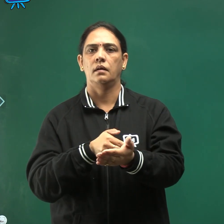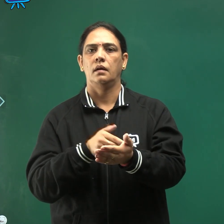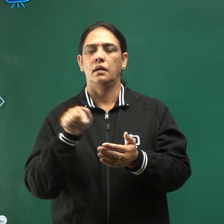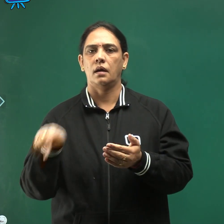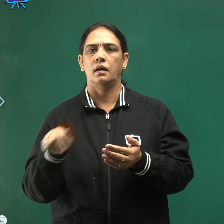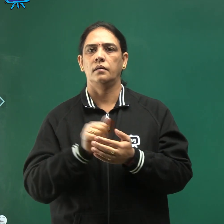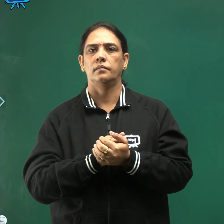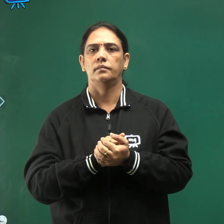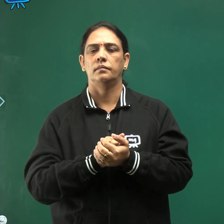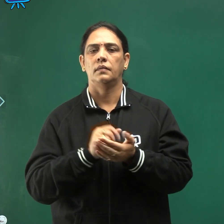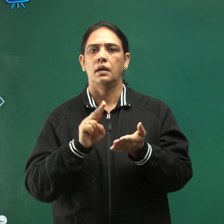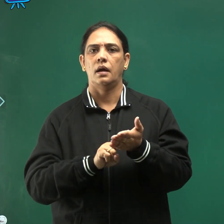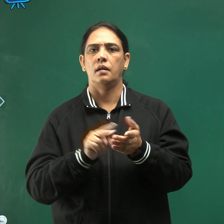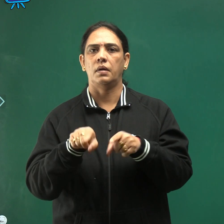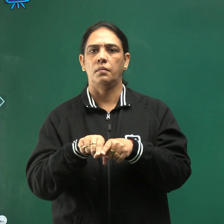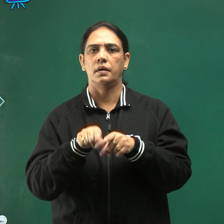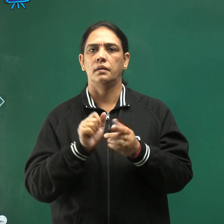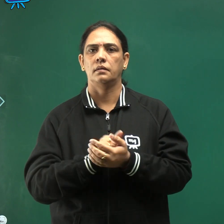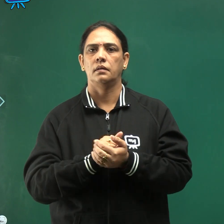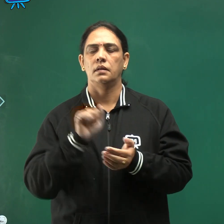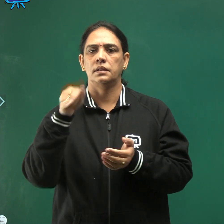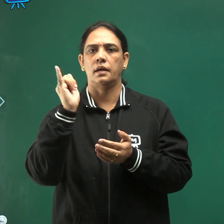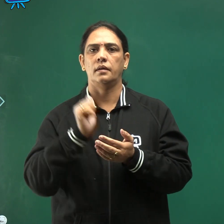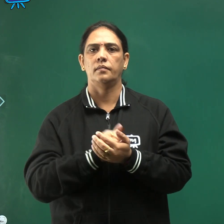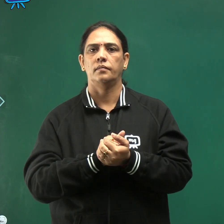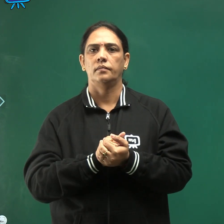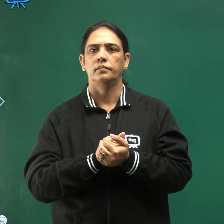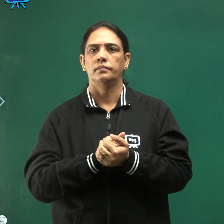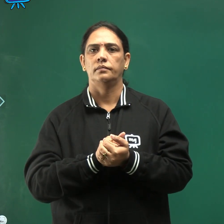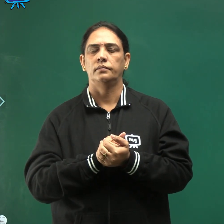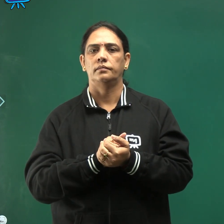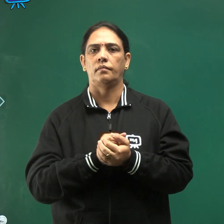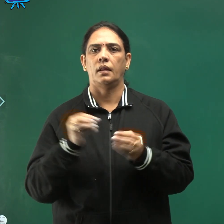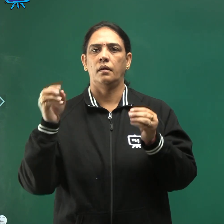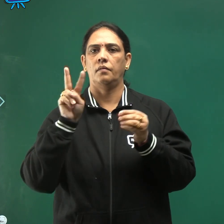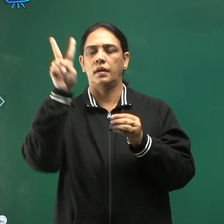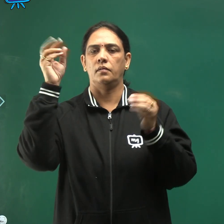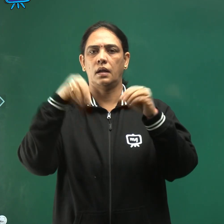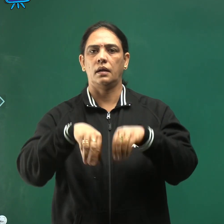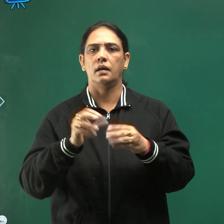यहाँ n बराबर 6 रखेंगे,